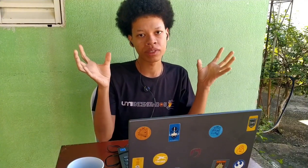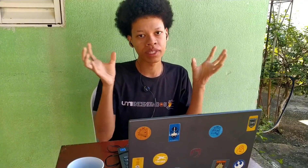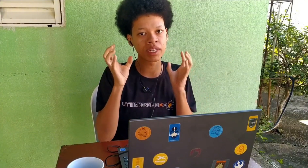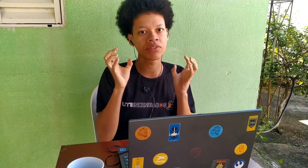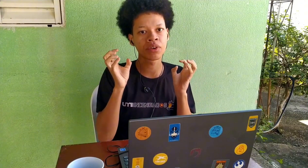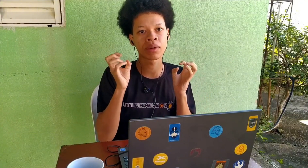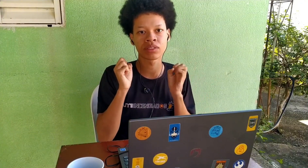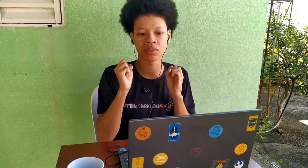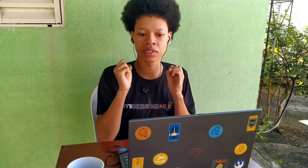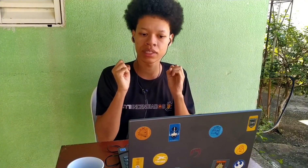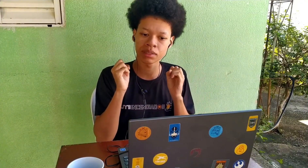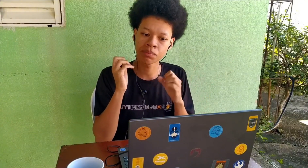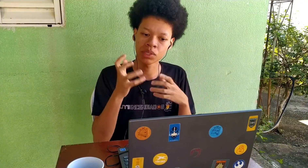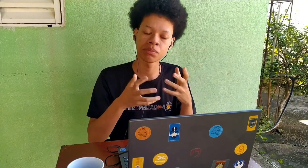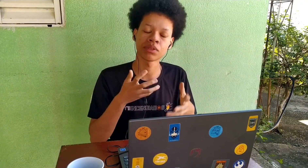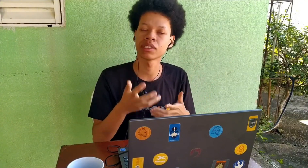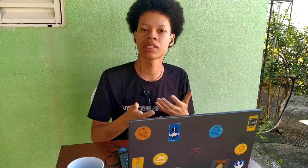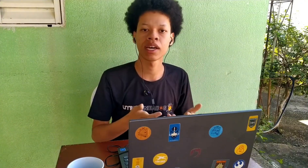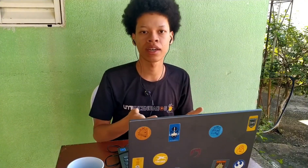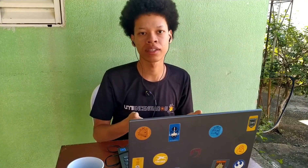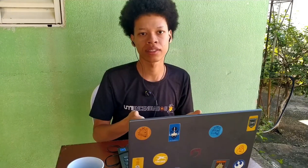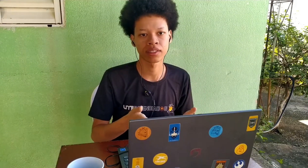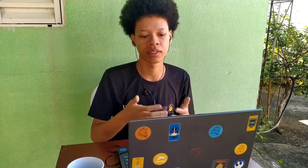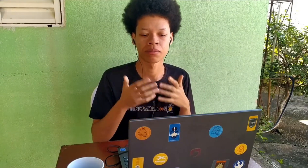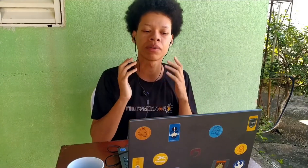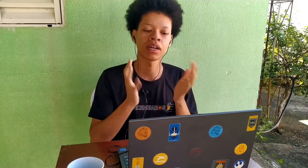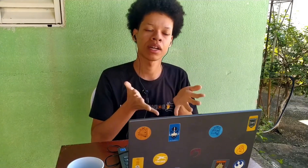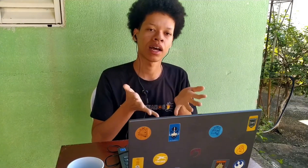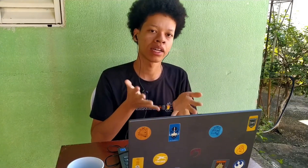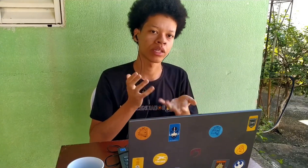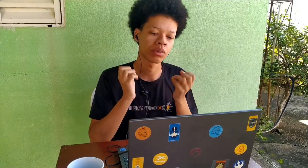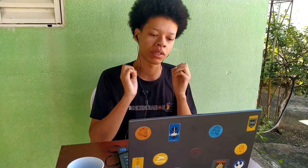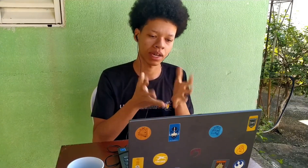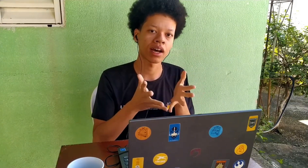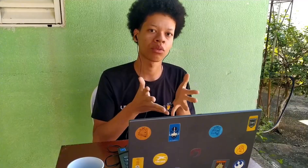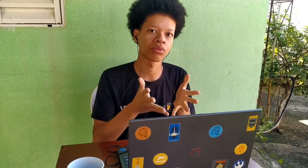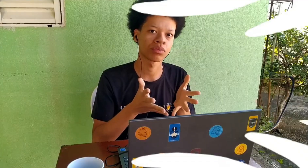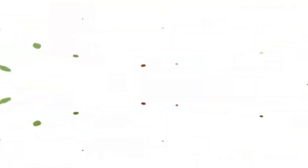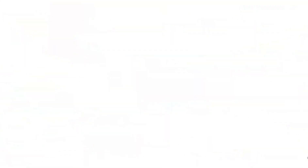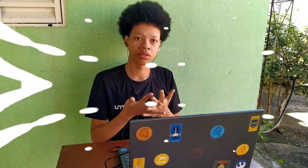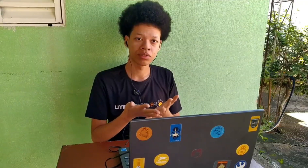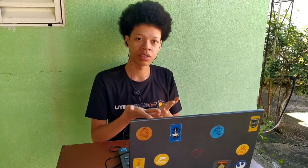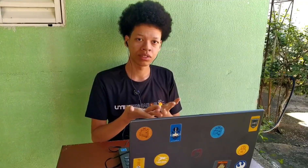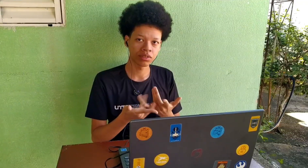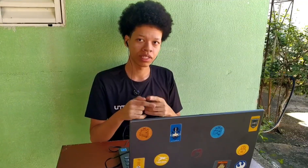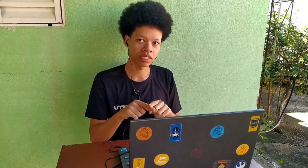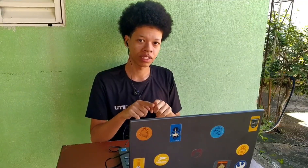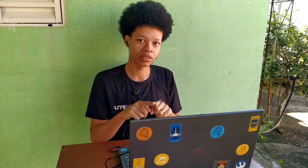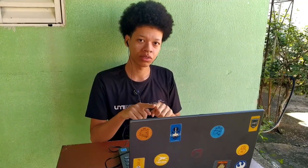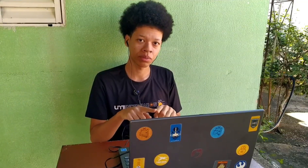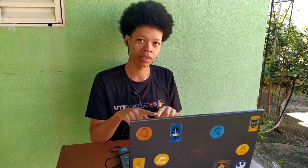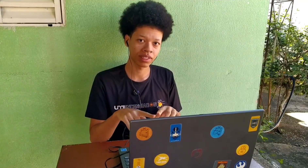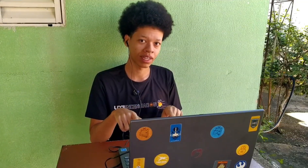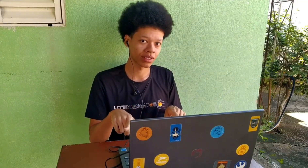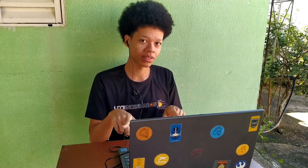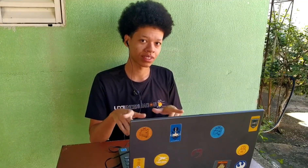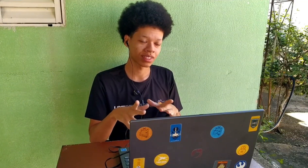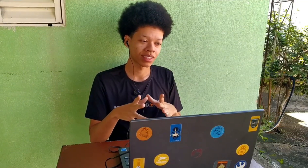conter informações e processar elas para a língua alvo. Sabe do vídeo? Deixa aqui nos comentários